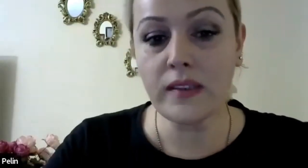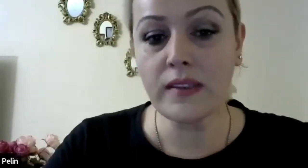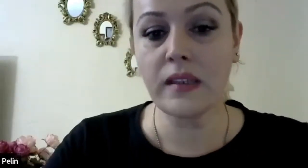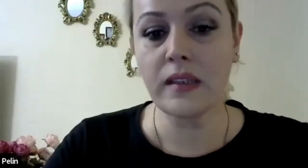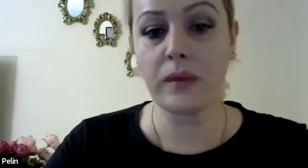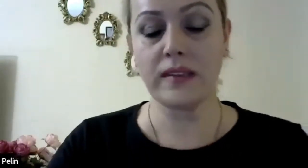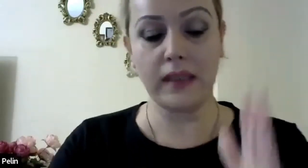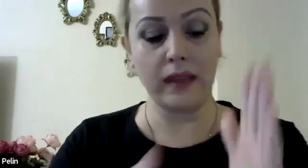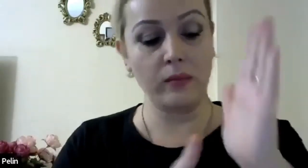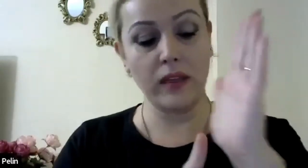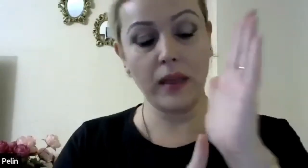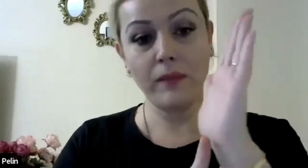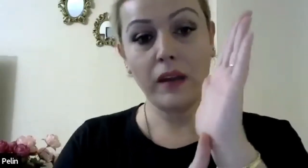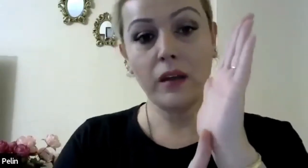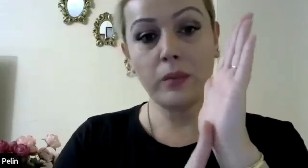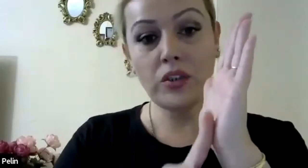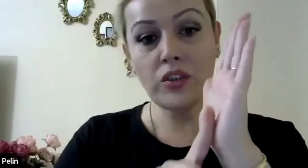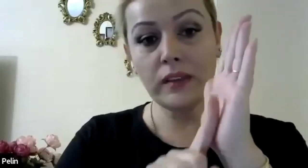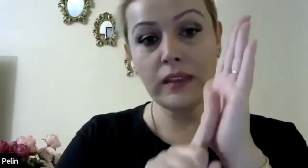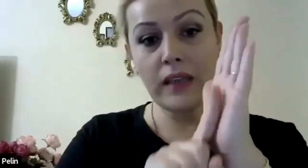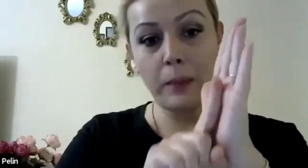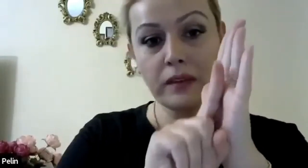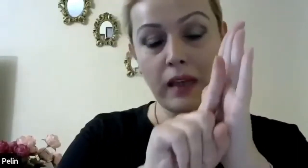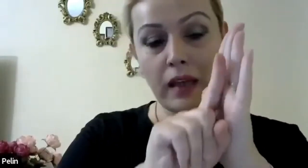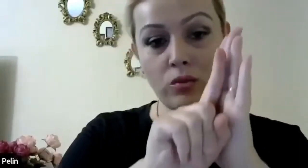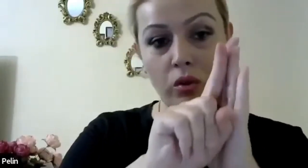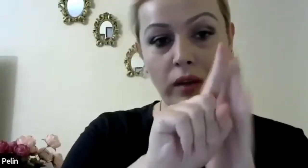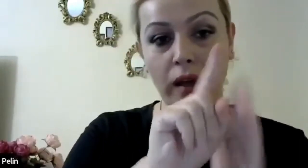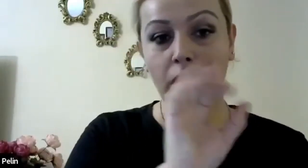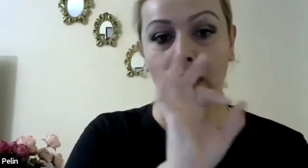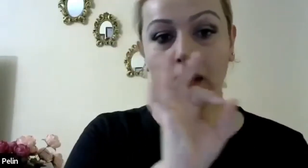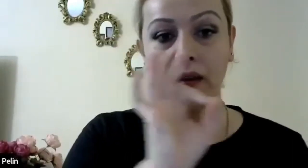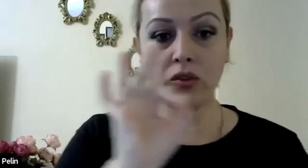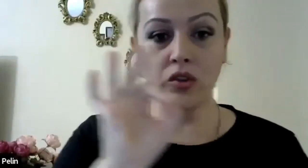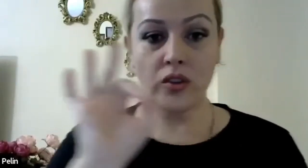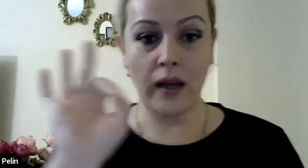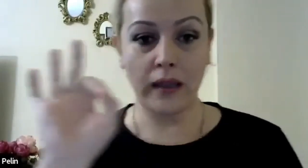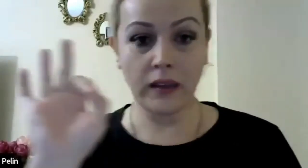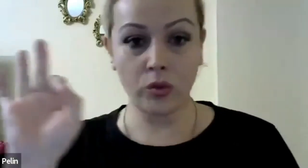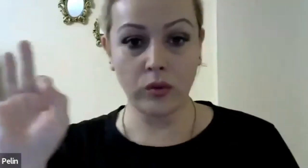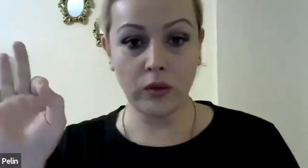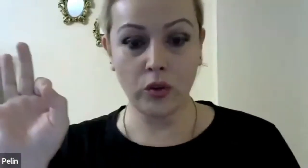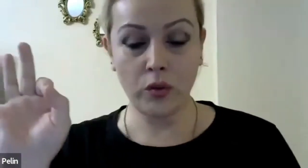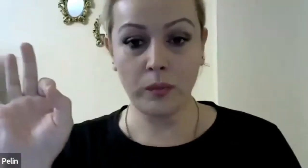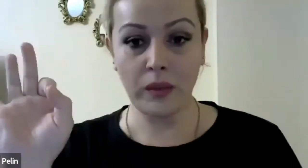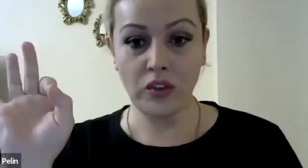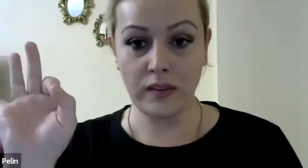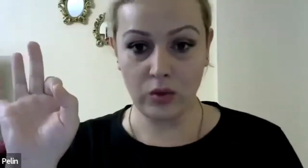başarısız demek istediğimde başarılı yaptıktan sonra hiç işareti kullanıyorum başarısız